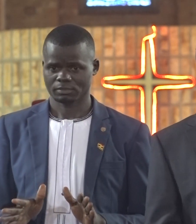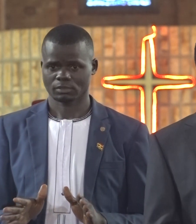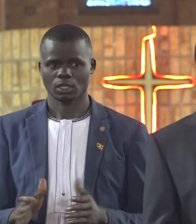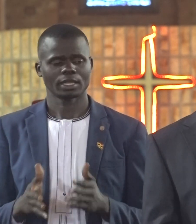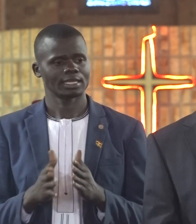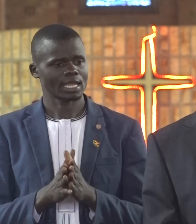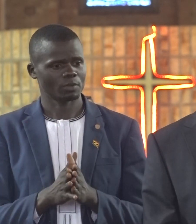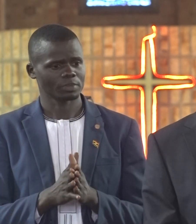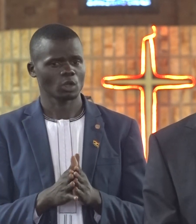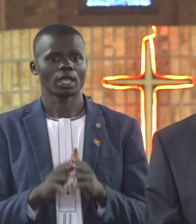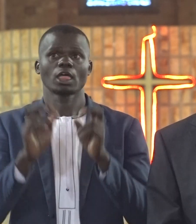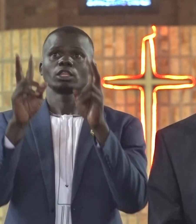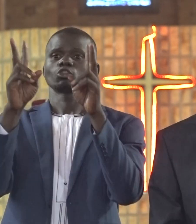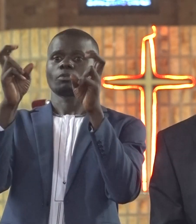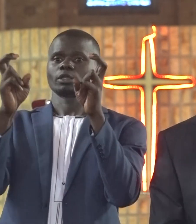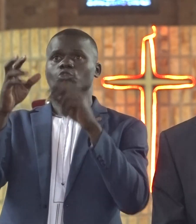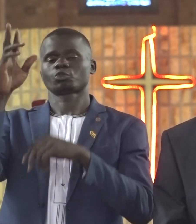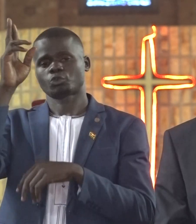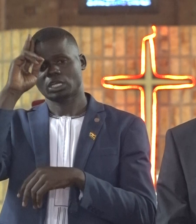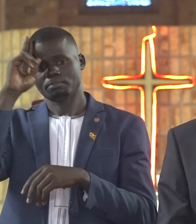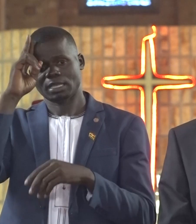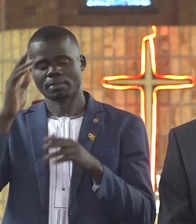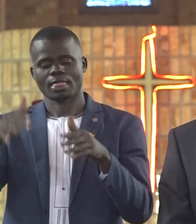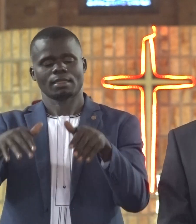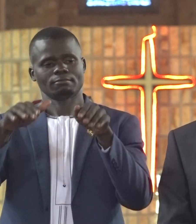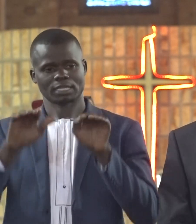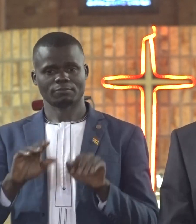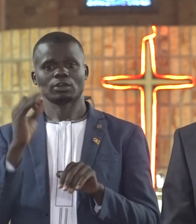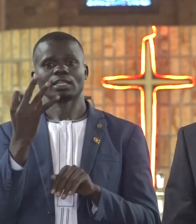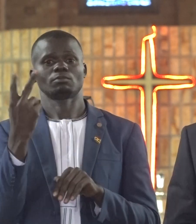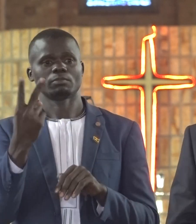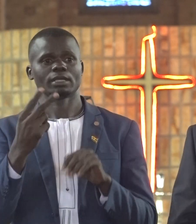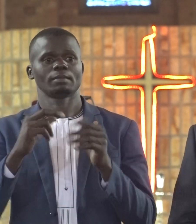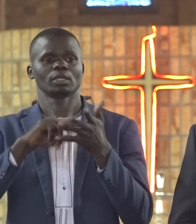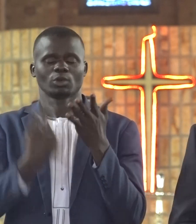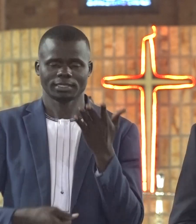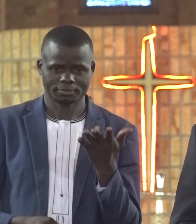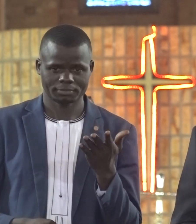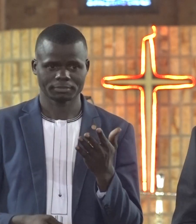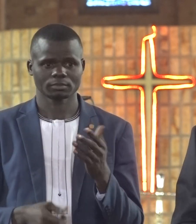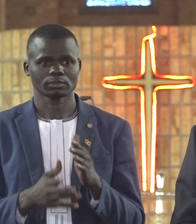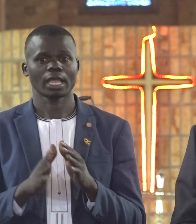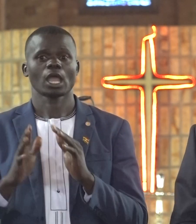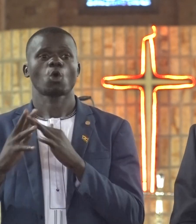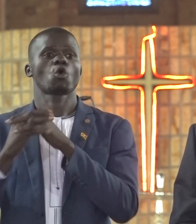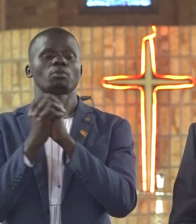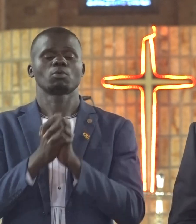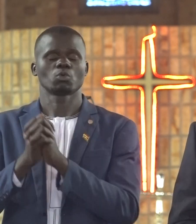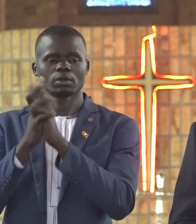omubala gw'okujjukira amatikkira okw'omulundi ogwasatu mu ogumu guvuga nti obumu